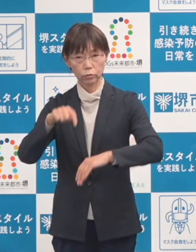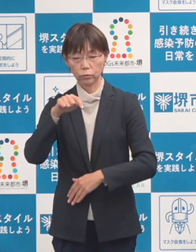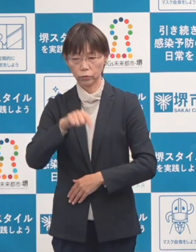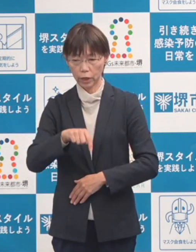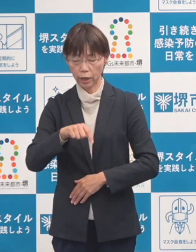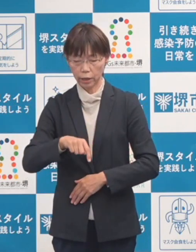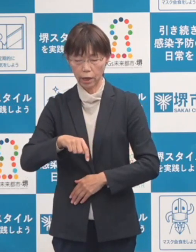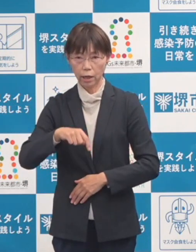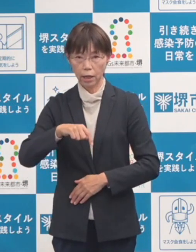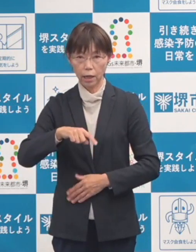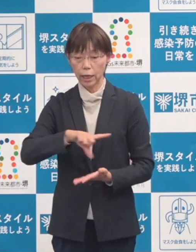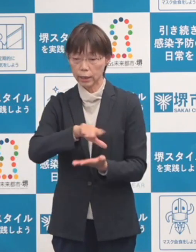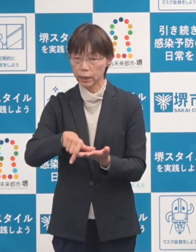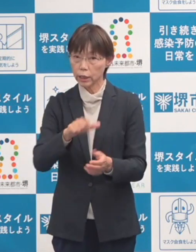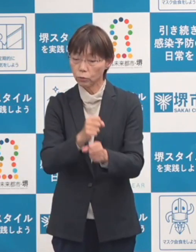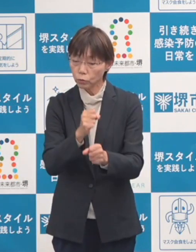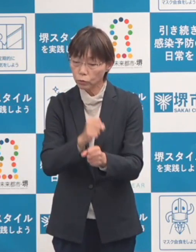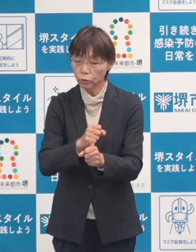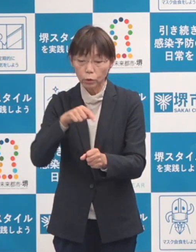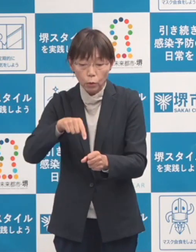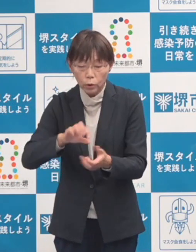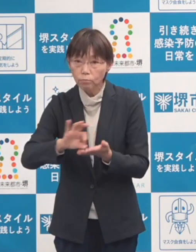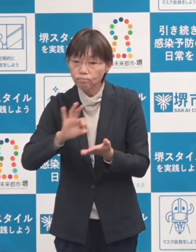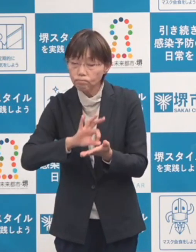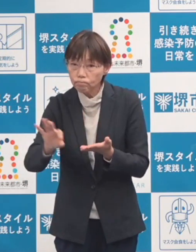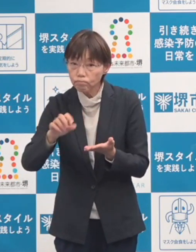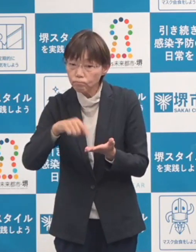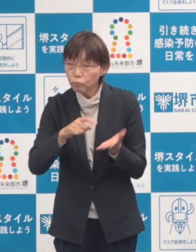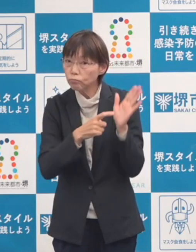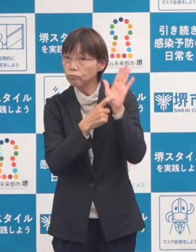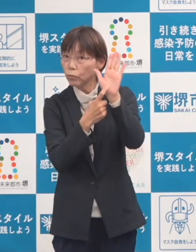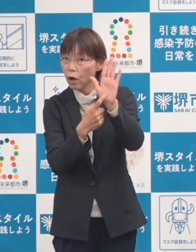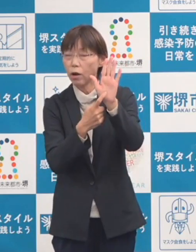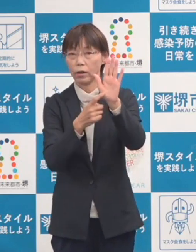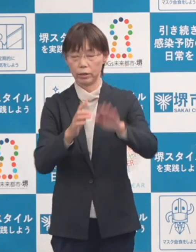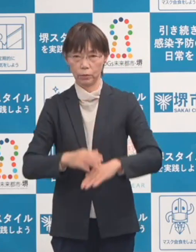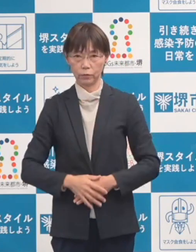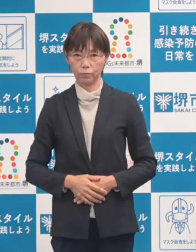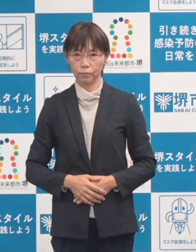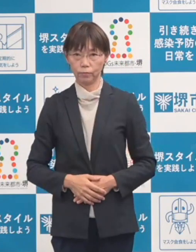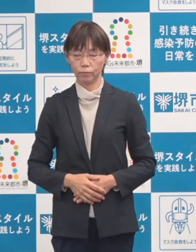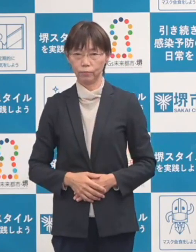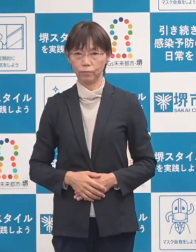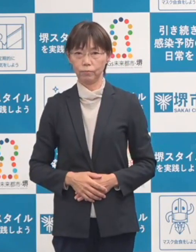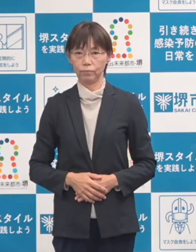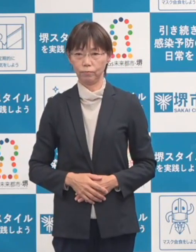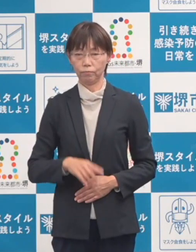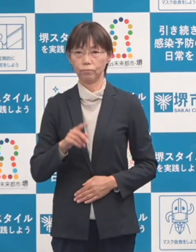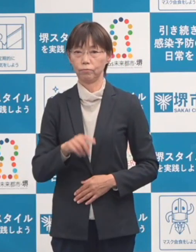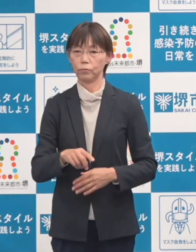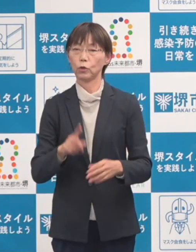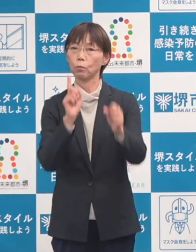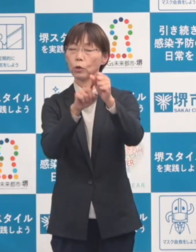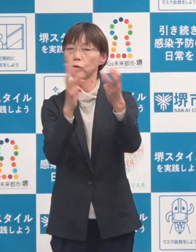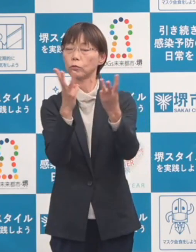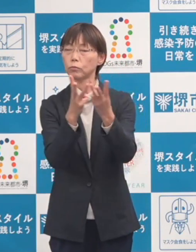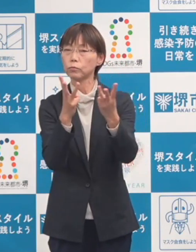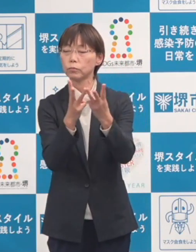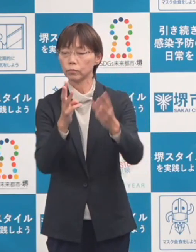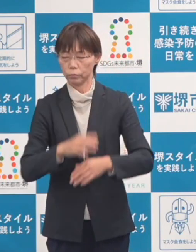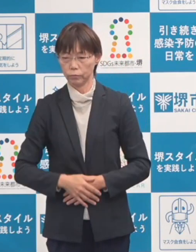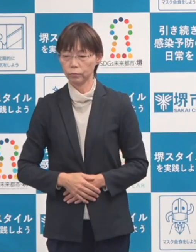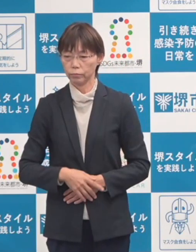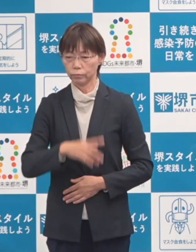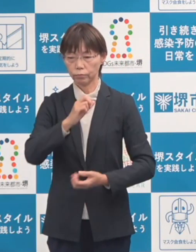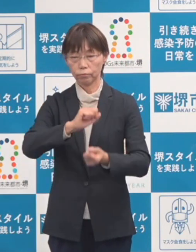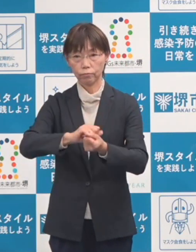地消の推進を掲げております。そしてその指標 KPI としまして、市内で採